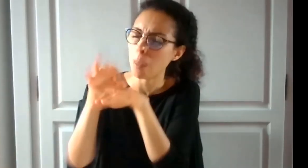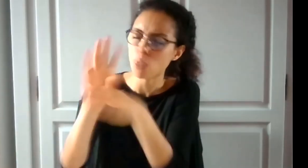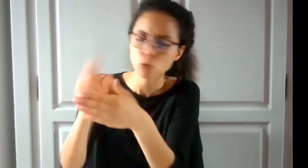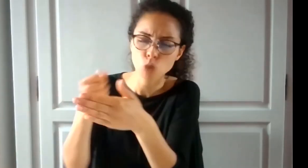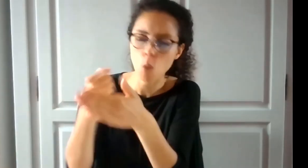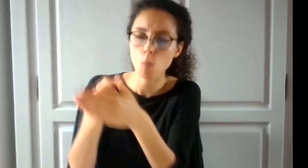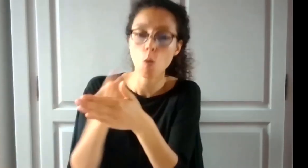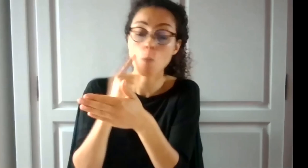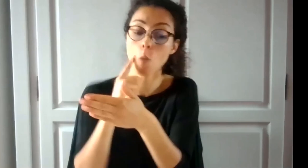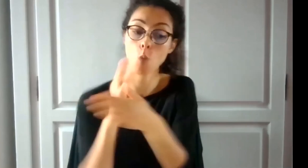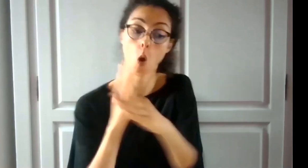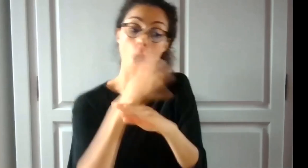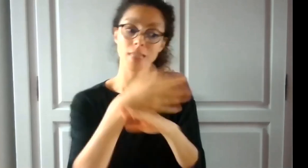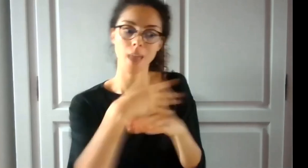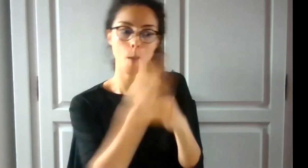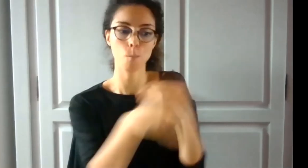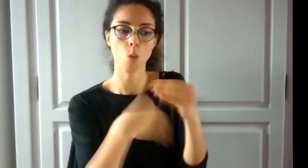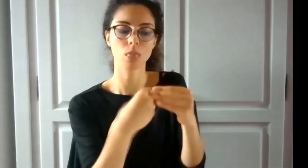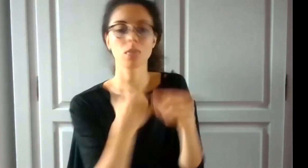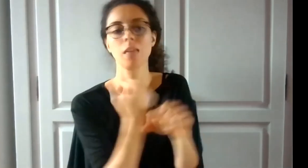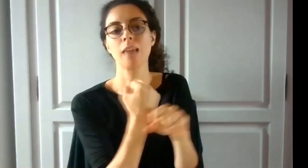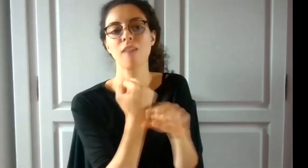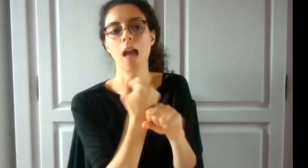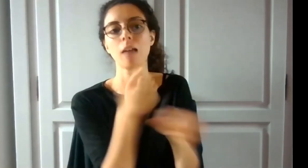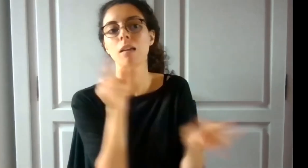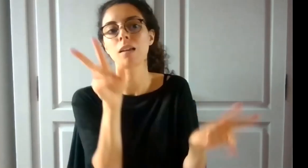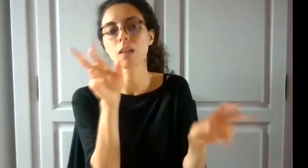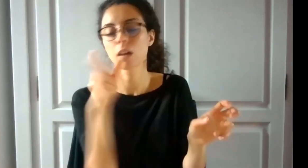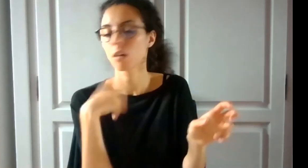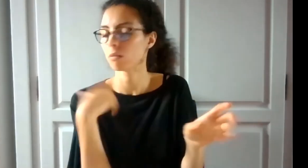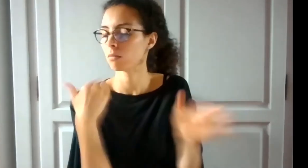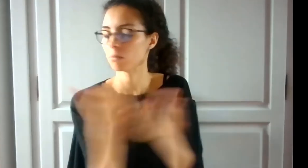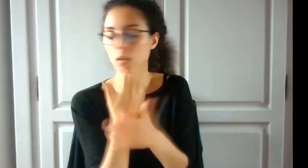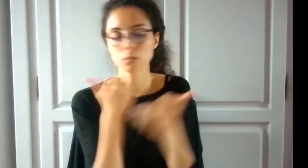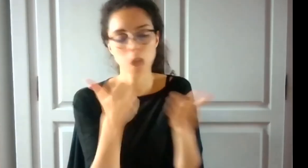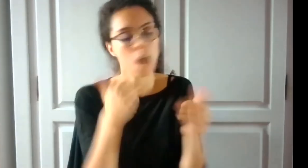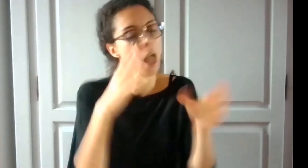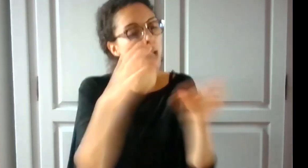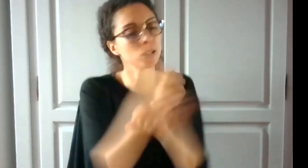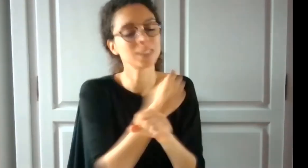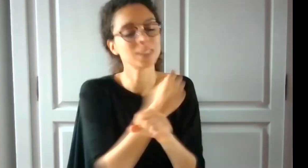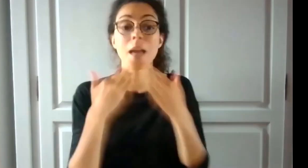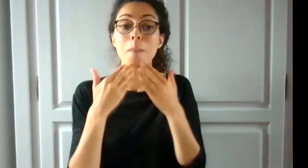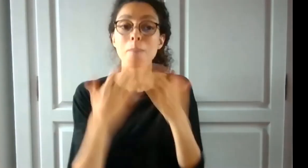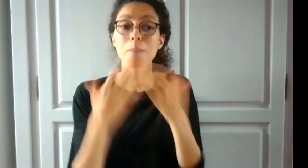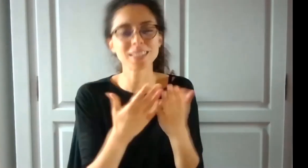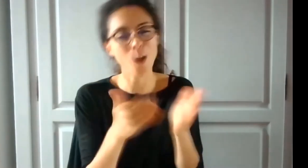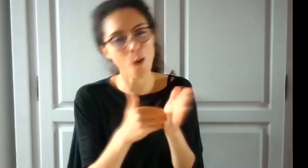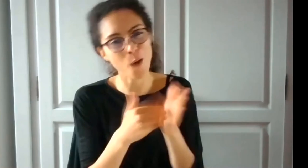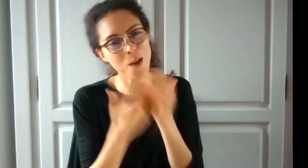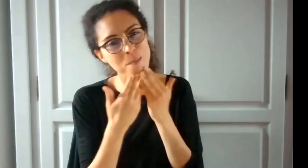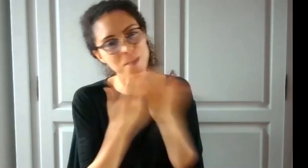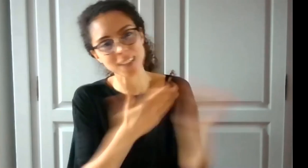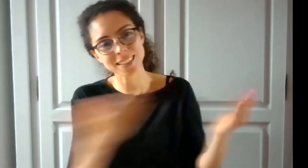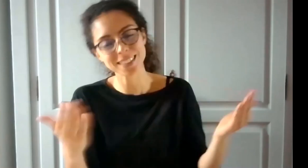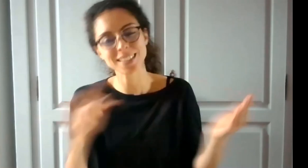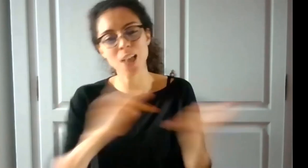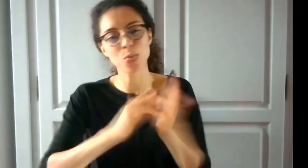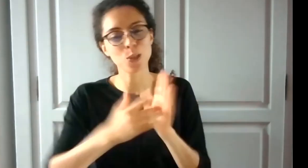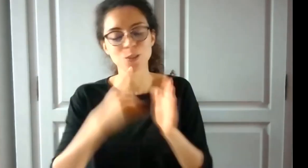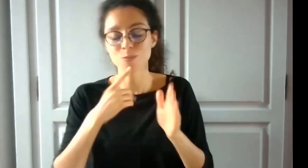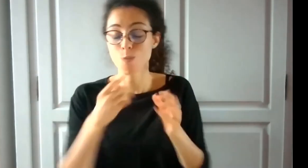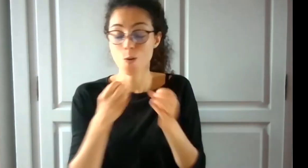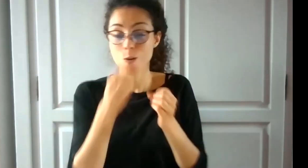que leur entrée dans le milieu du travail soit une réussite. Merci encore à vous tous pour cette belle